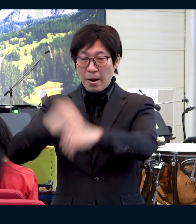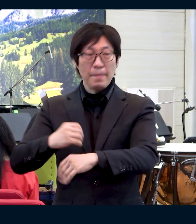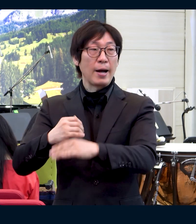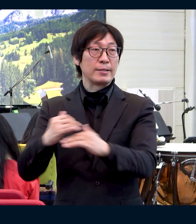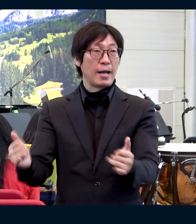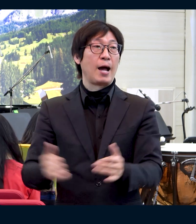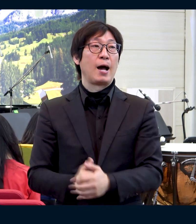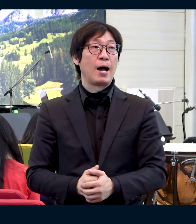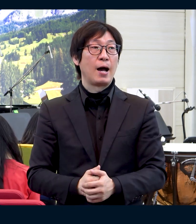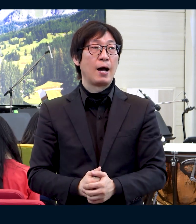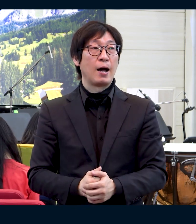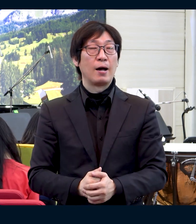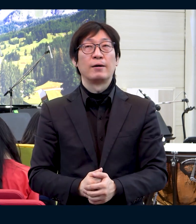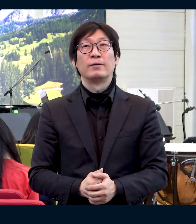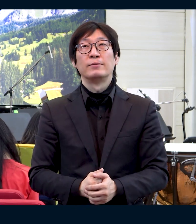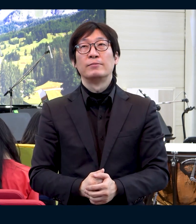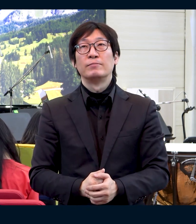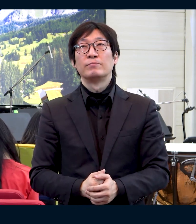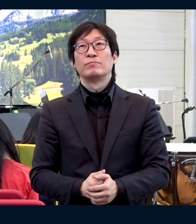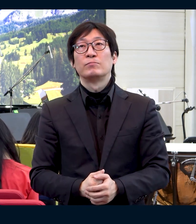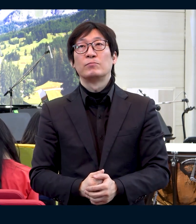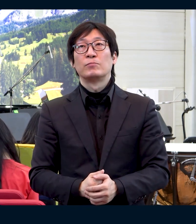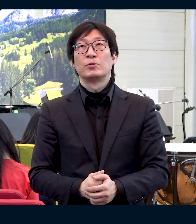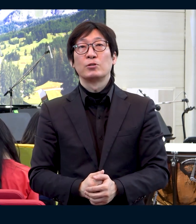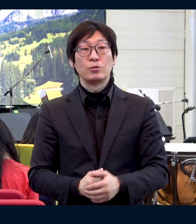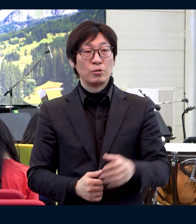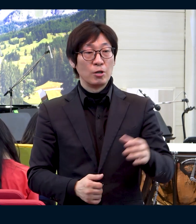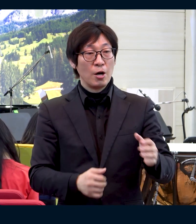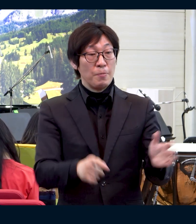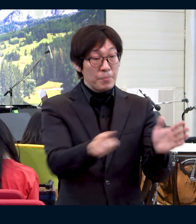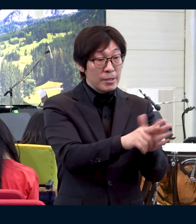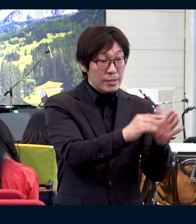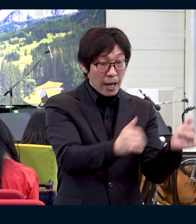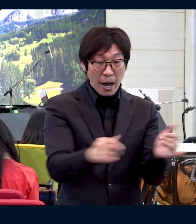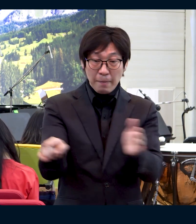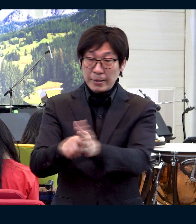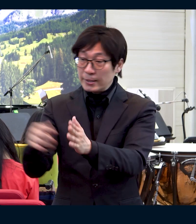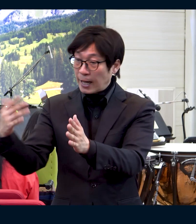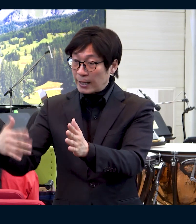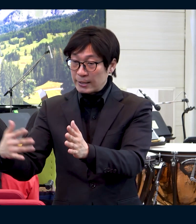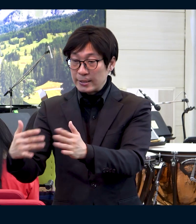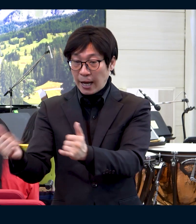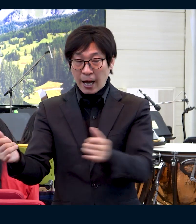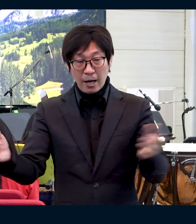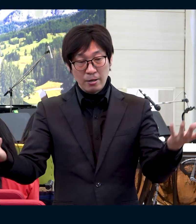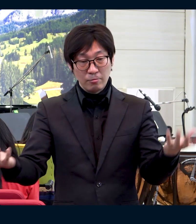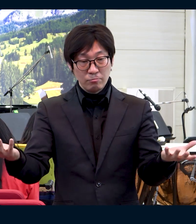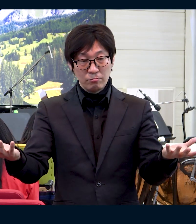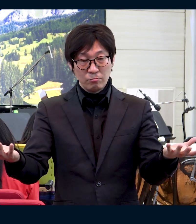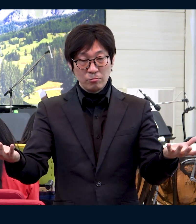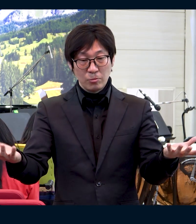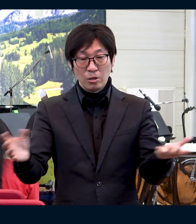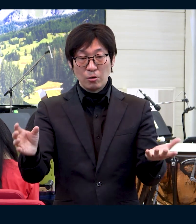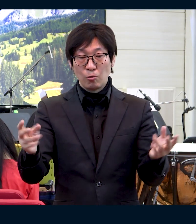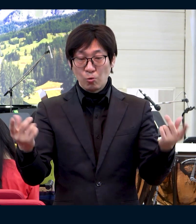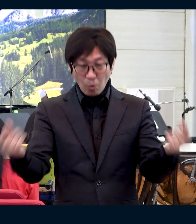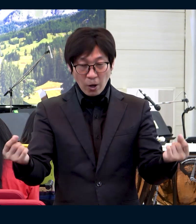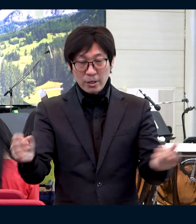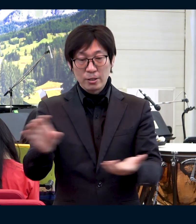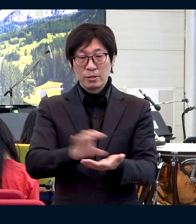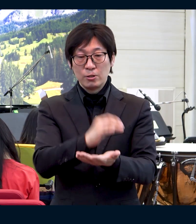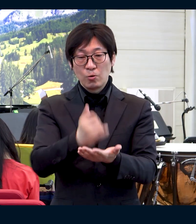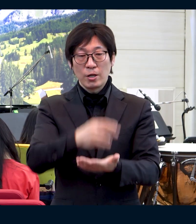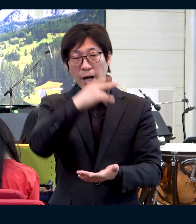멸망당하는 사람들입니다. 자, 그런데 오늘 본문은요, 이 두 그룹과 모두에게 그리스도의 향기가 되어야 한다라고